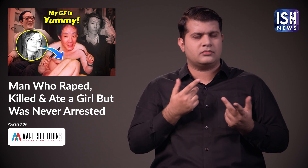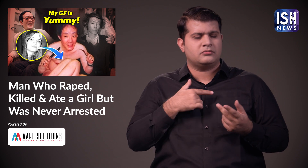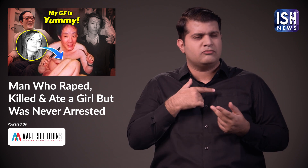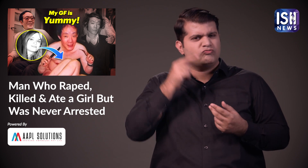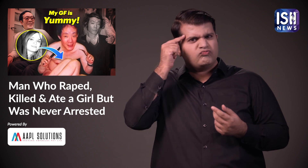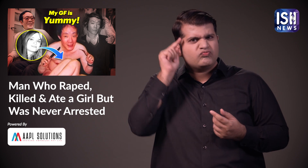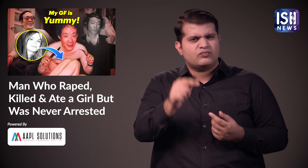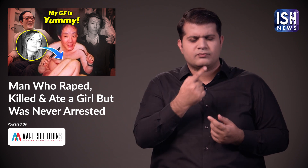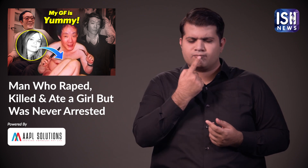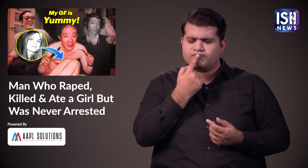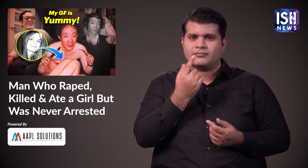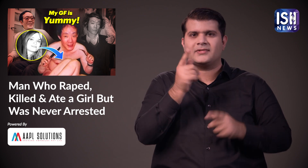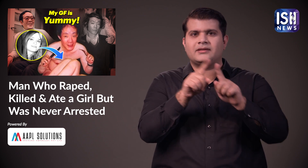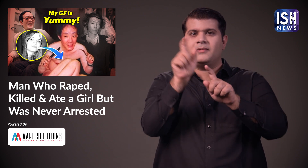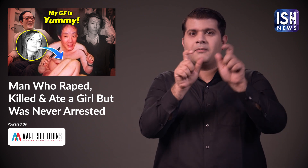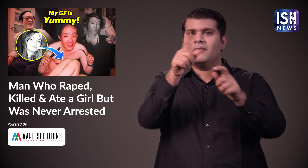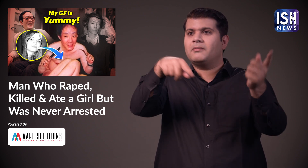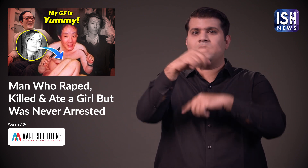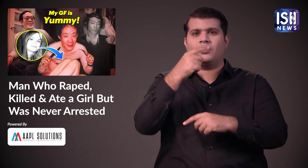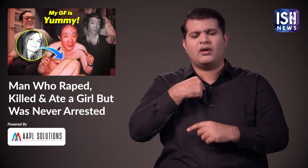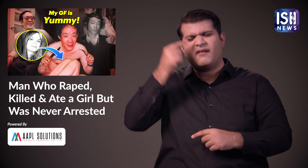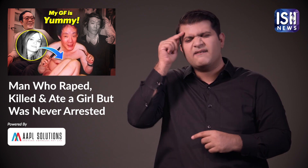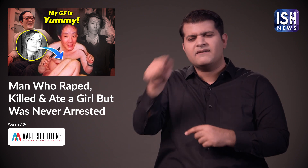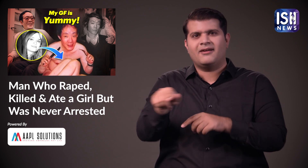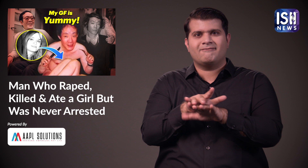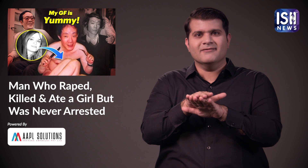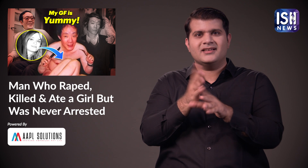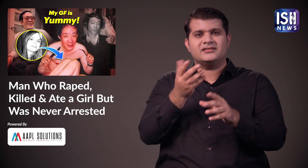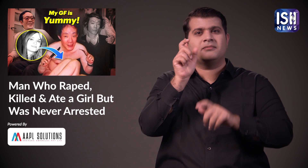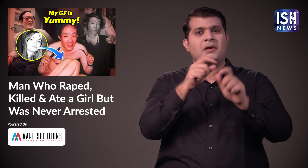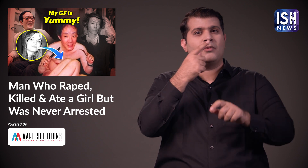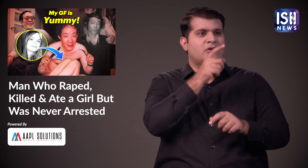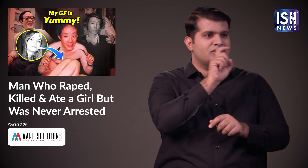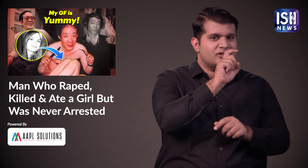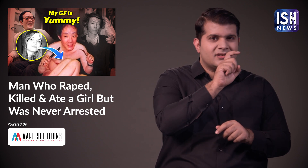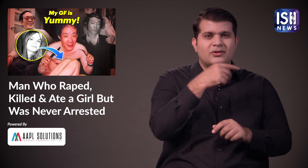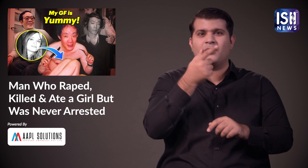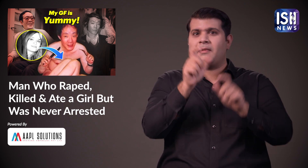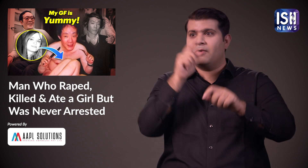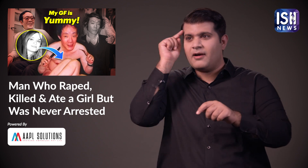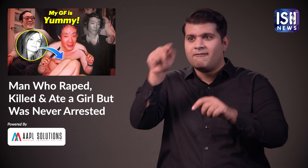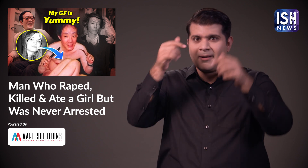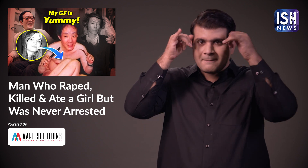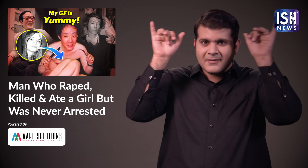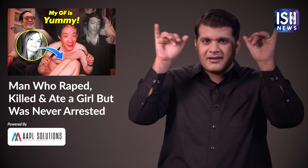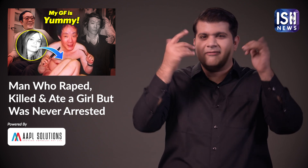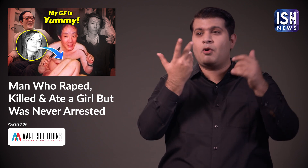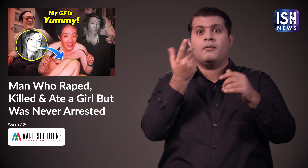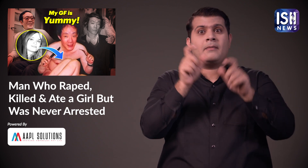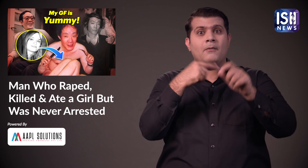ऐसे लोग होते हैं जो मछली खाना पसंद करते हैं या कुछ चिकन खाना पसंद करते हैं, कुछ बीफ पसंद करते हैं, जबकि कुछ केवल सब्जियां पसंद करते